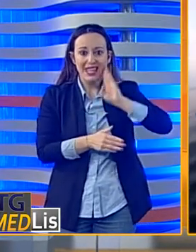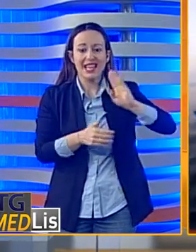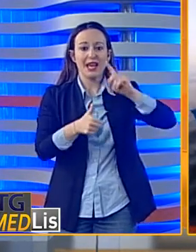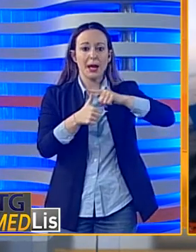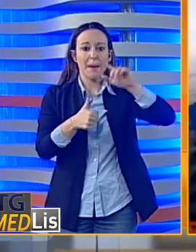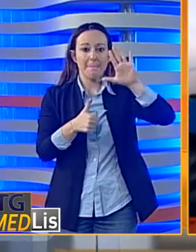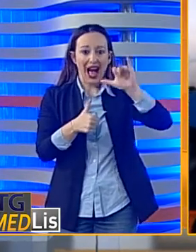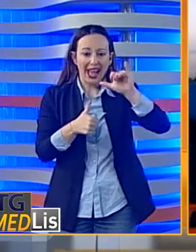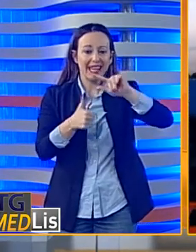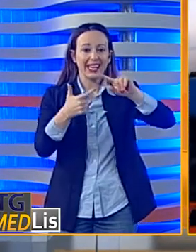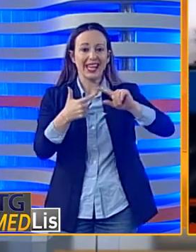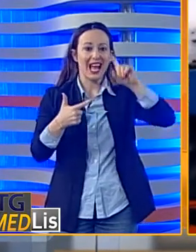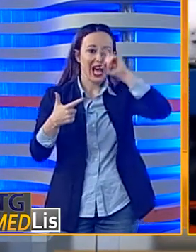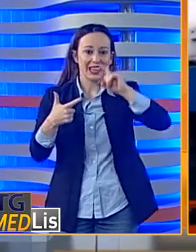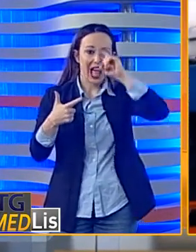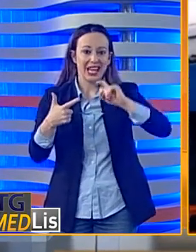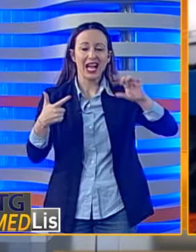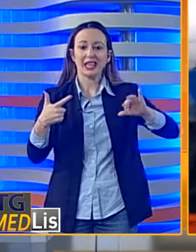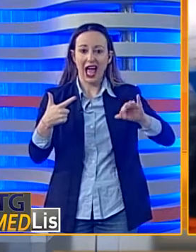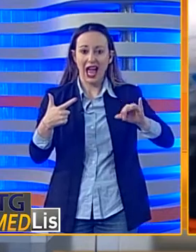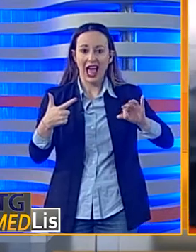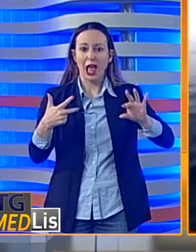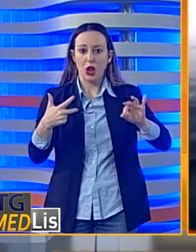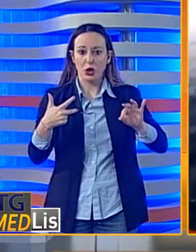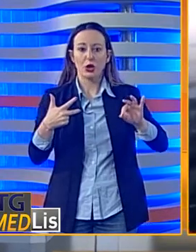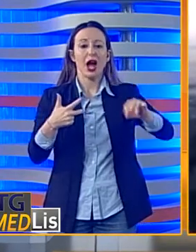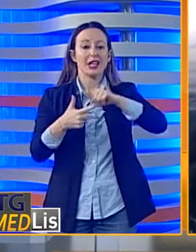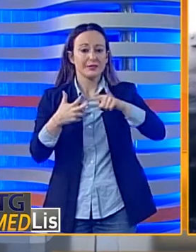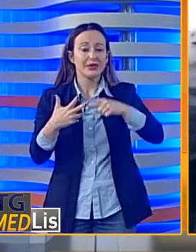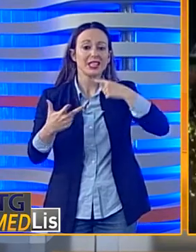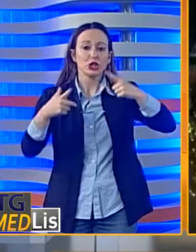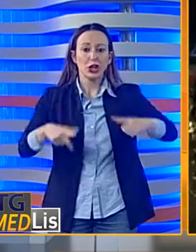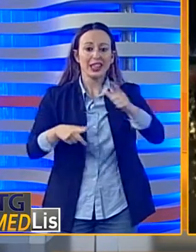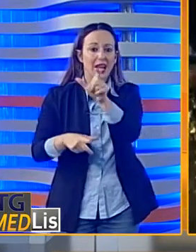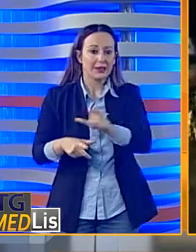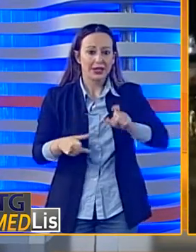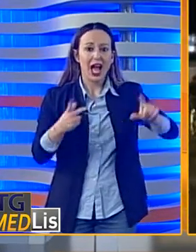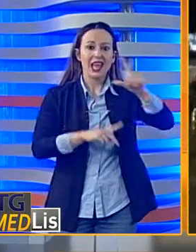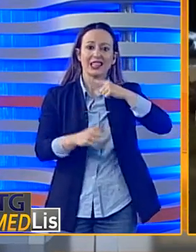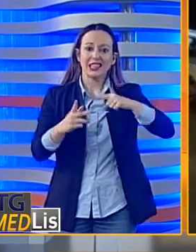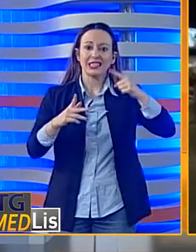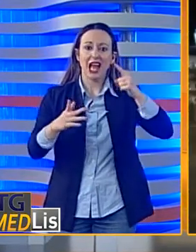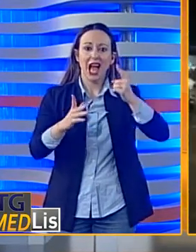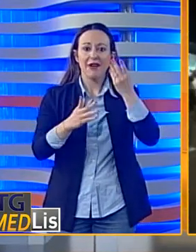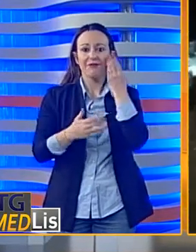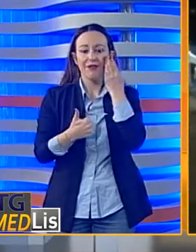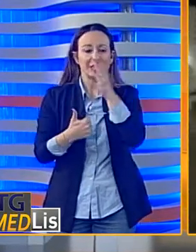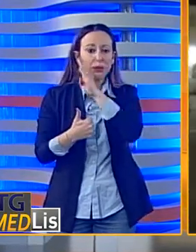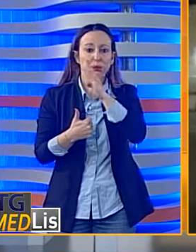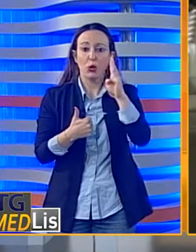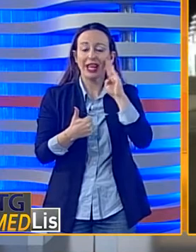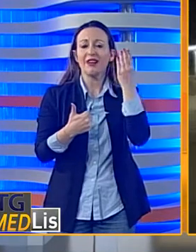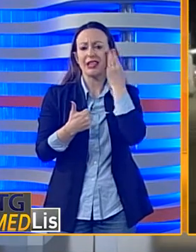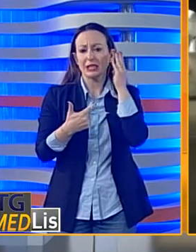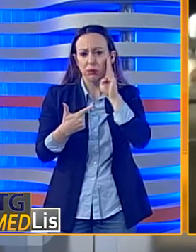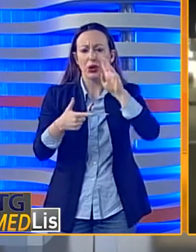di presunti trafficanti di uomini tra Salerno, Bari e anche Catania, a carico di cittadini